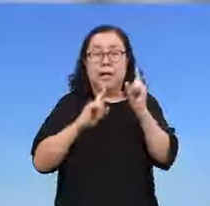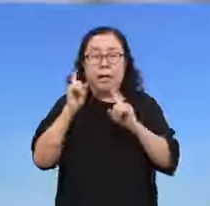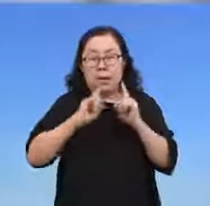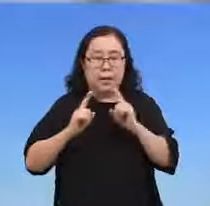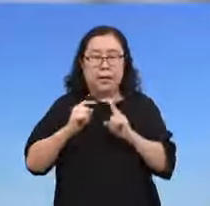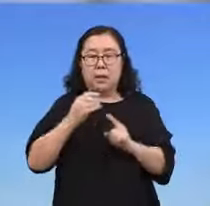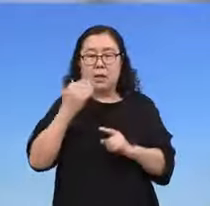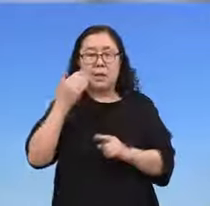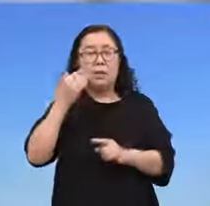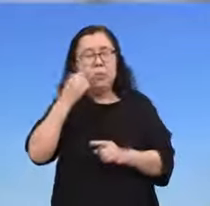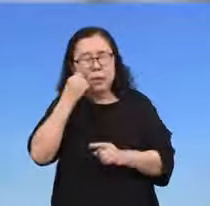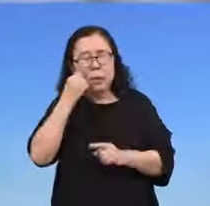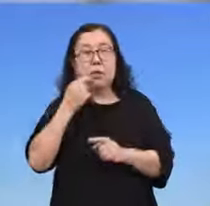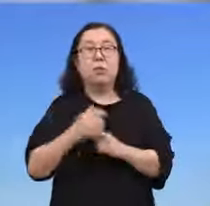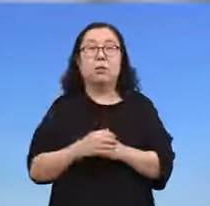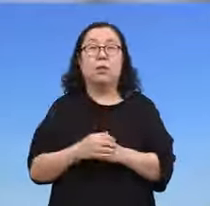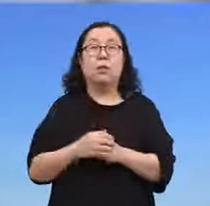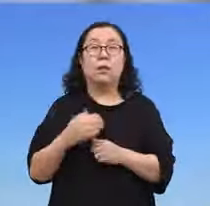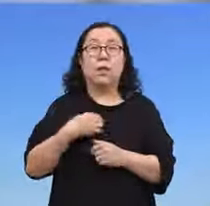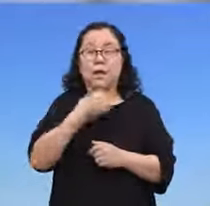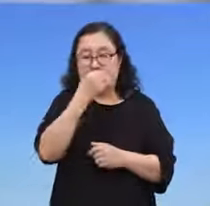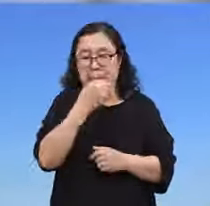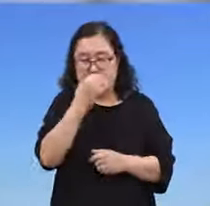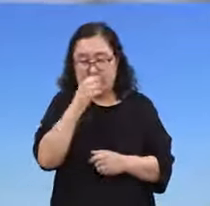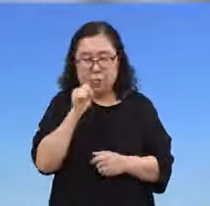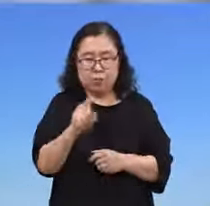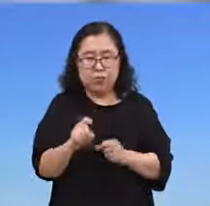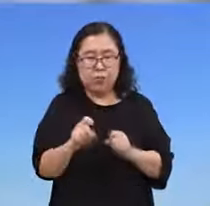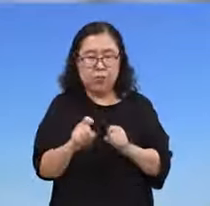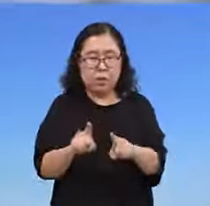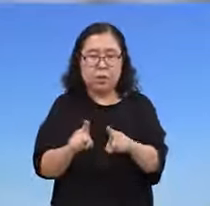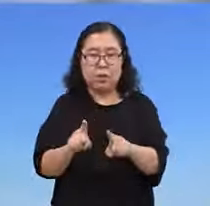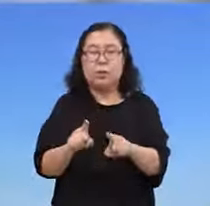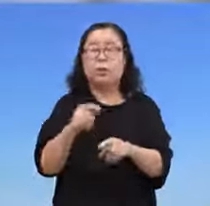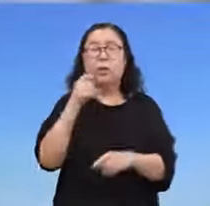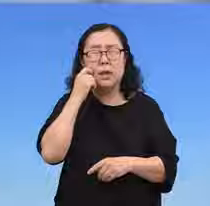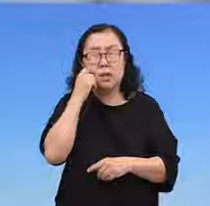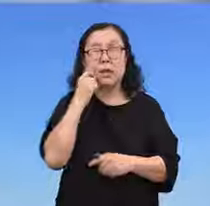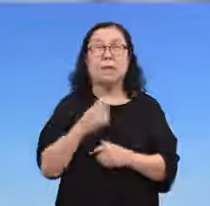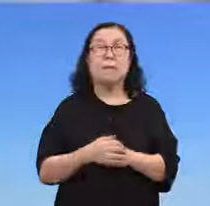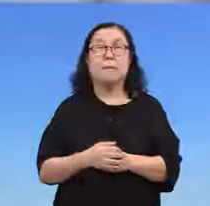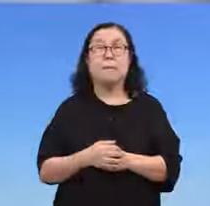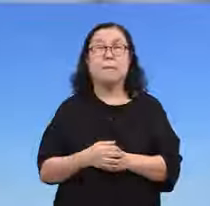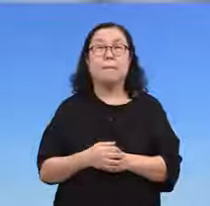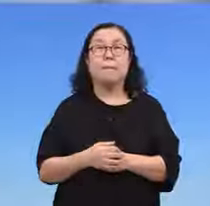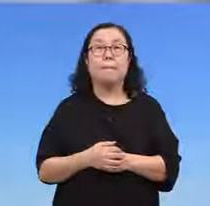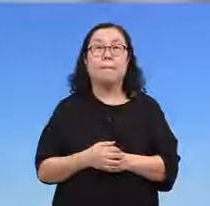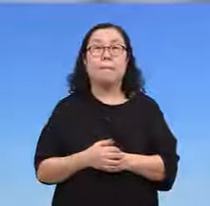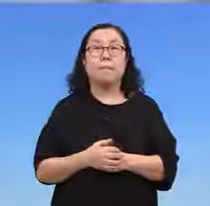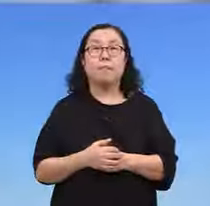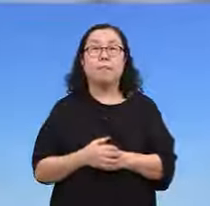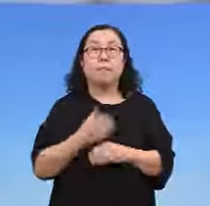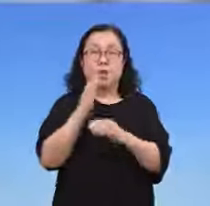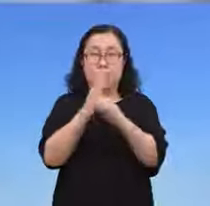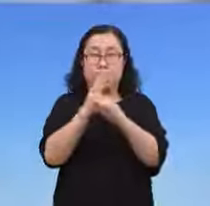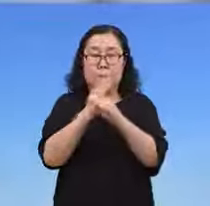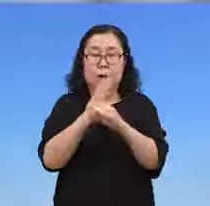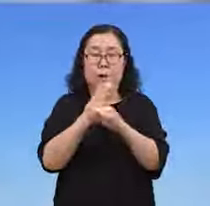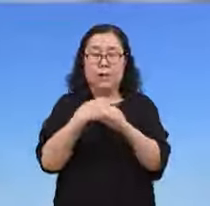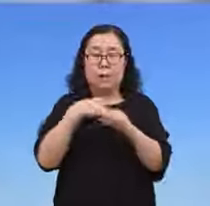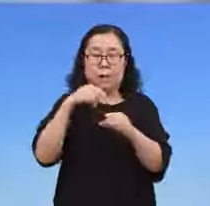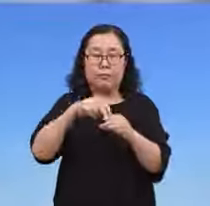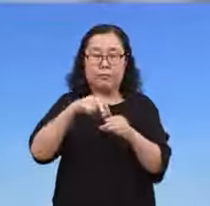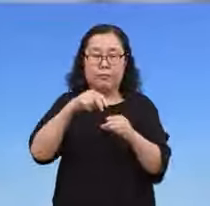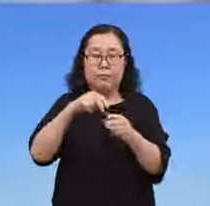수도 없고 여기 앉아 힘들다고 주저앉을 수도 없고 도중에 나는 하차할